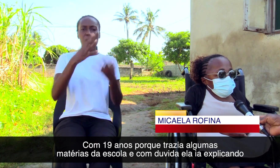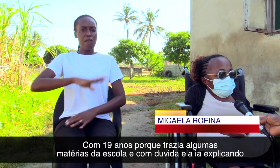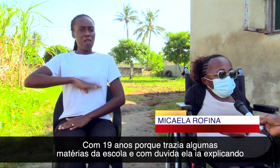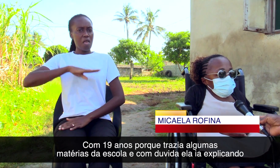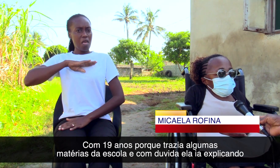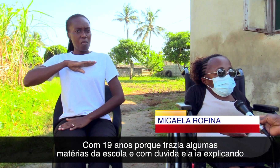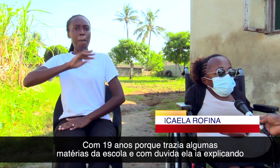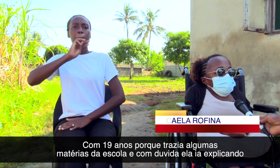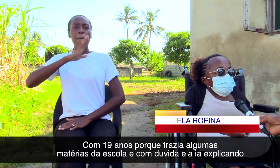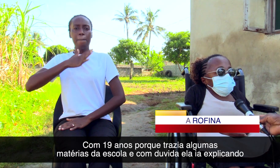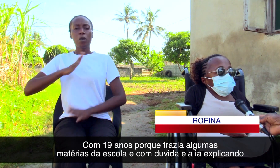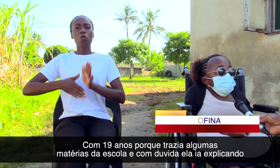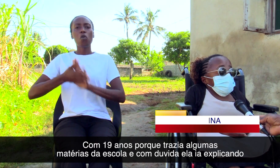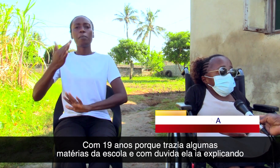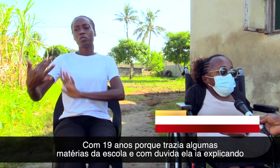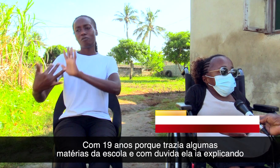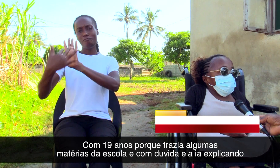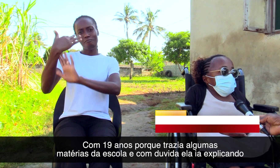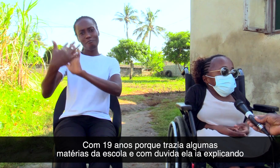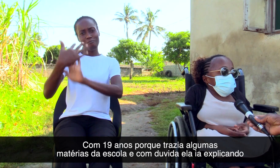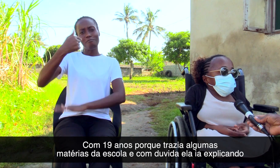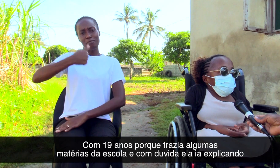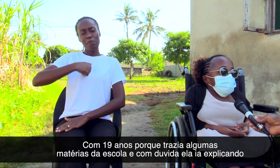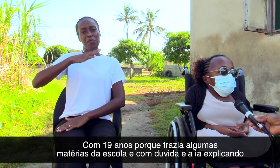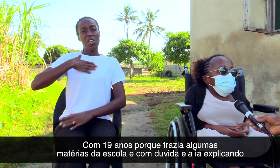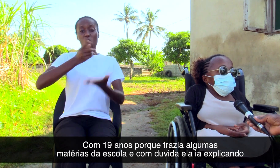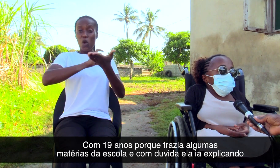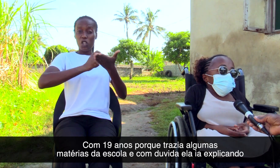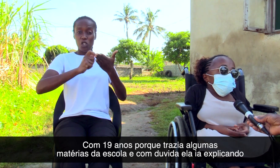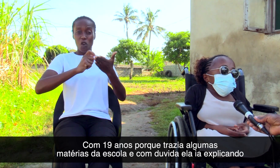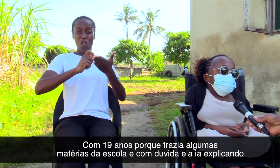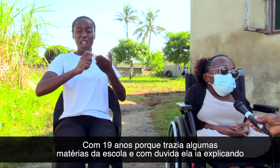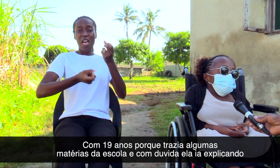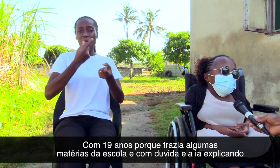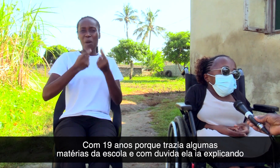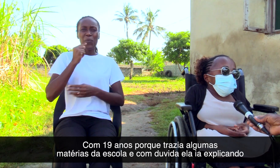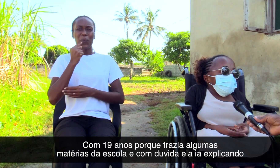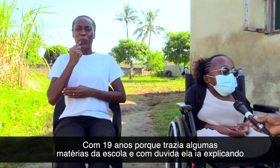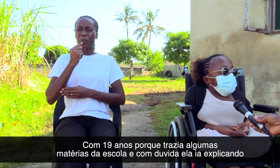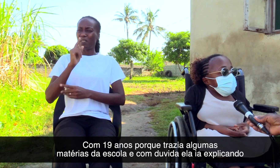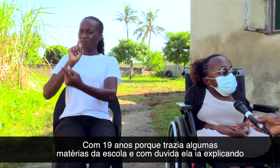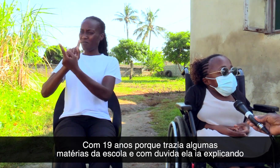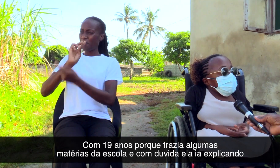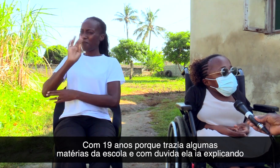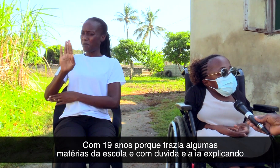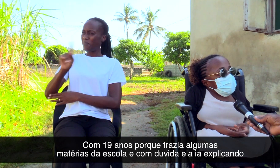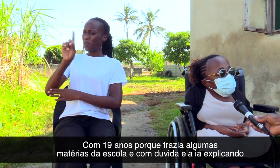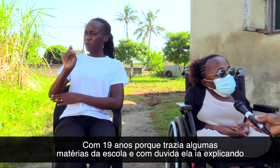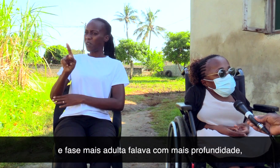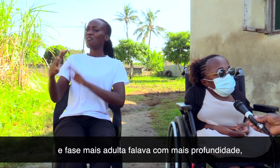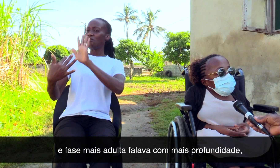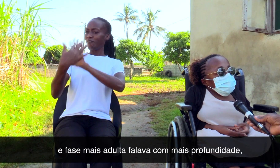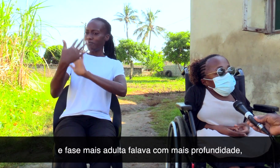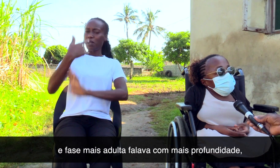assim dizer, porque eu trazia algumas matérias da escola e com dúvida eu questionava, ela ia